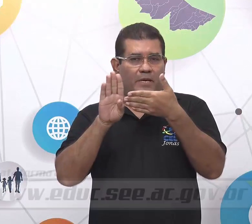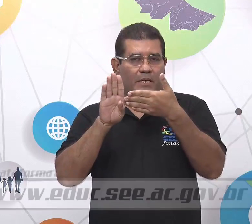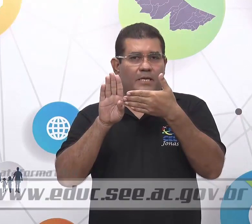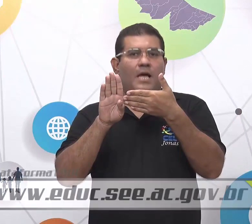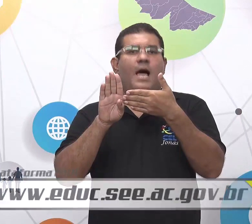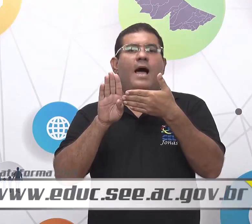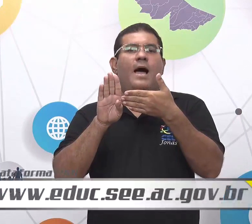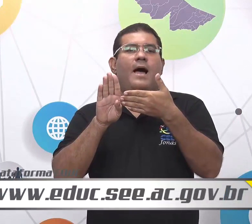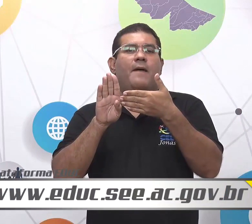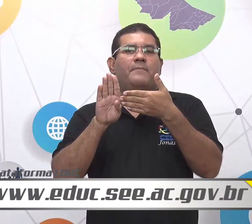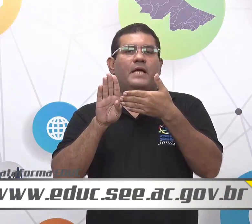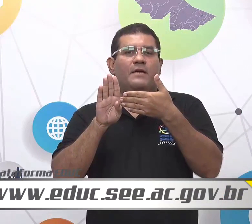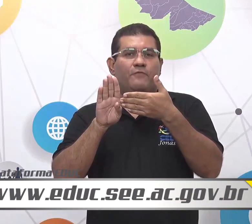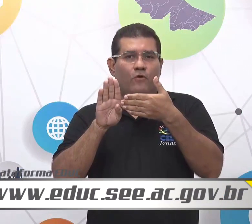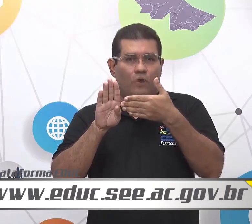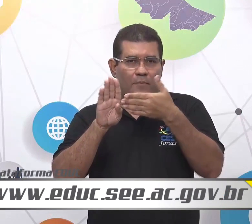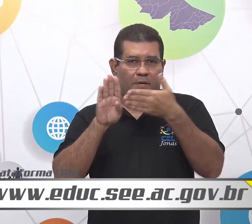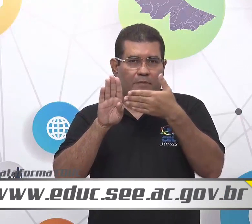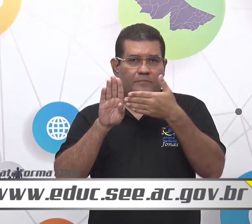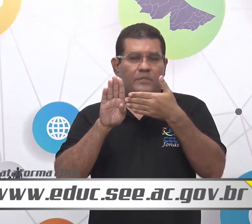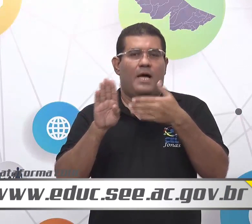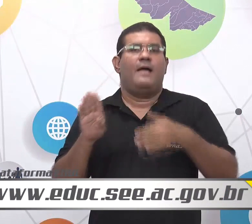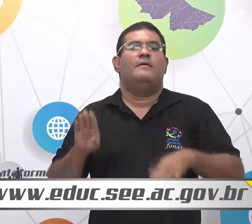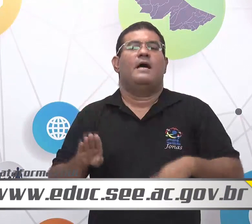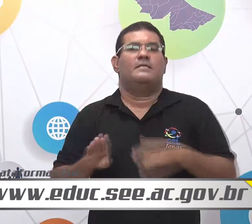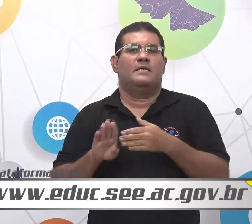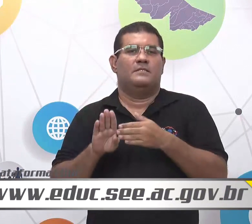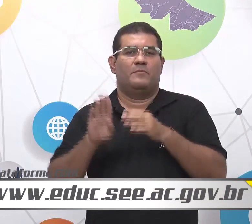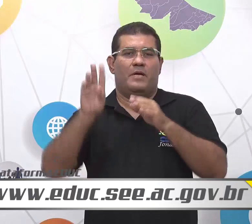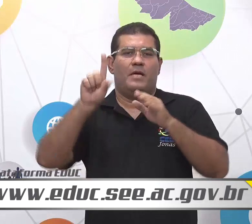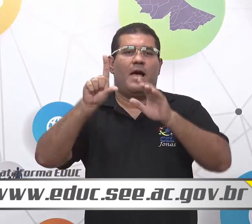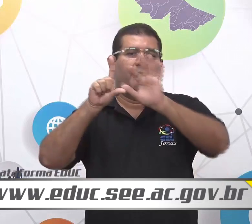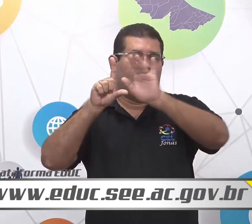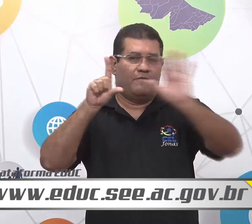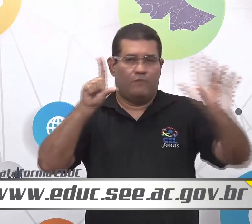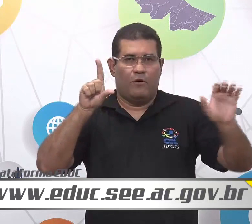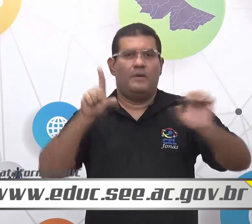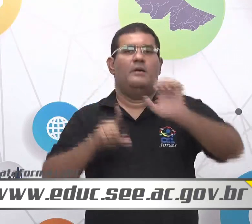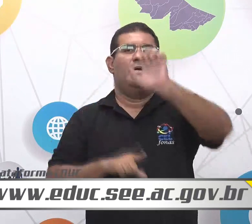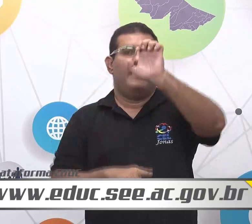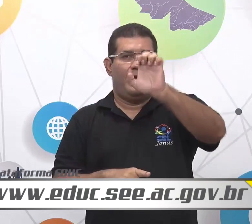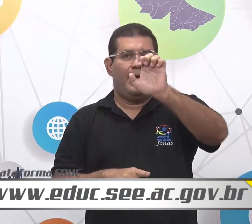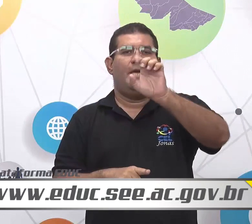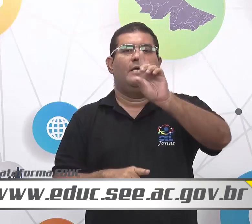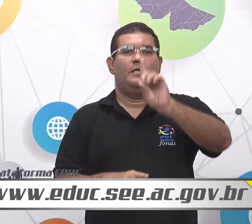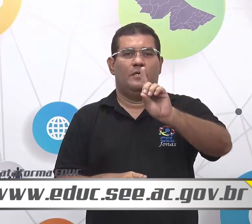também a plataforma tá até essa também a plataforma é